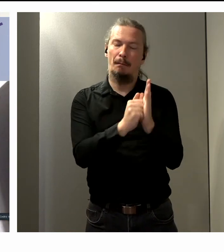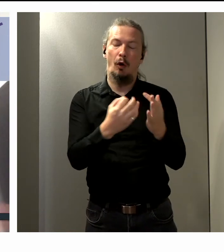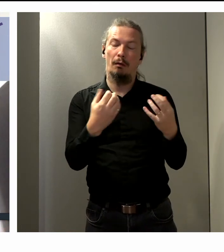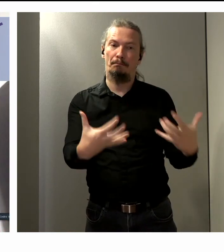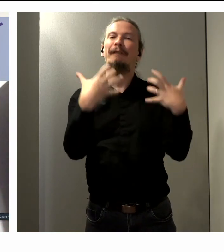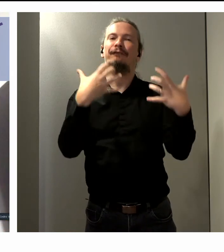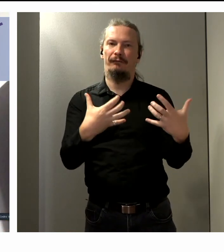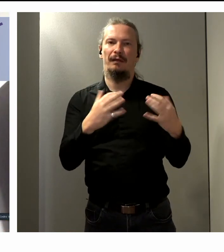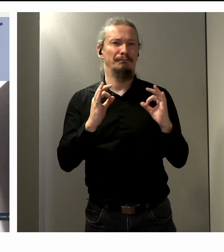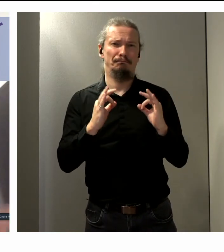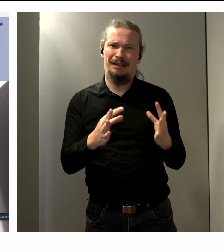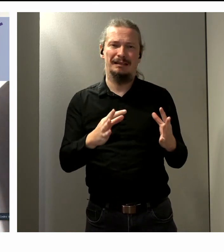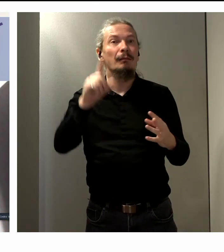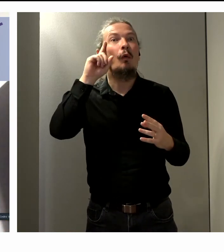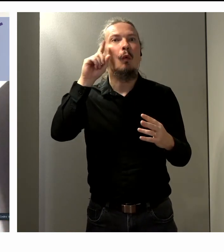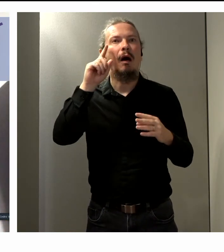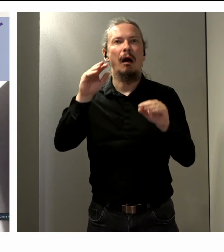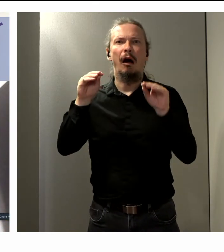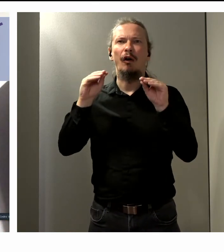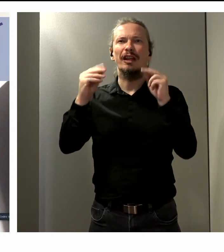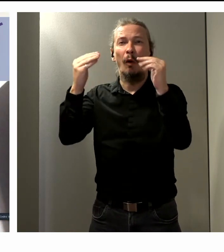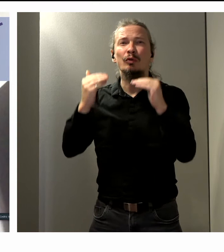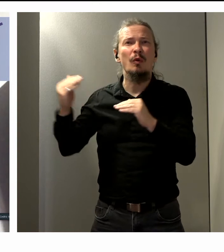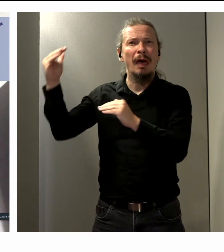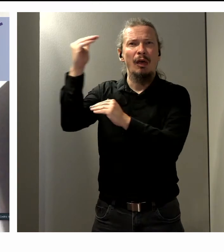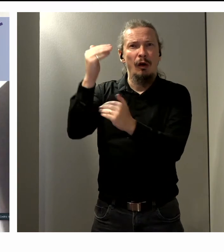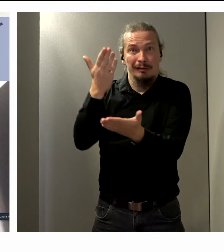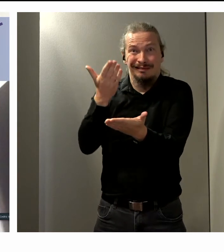que l'enseignement supérieur, c'est l'une des voies,